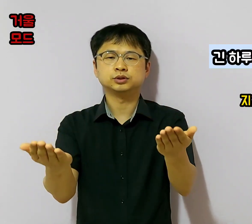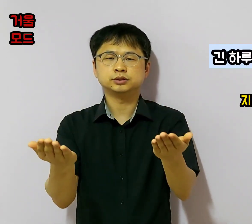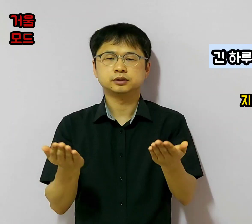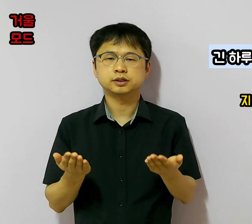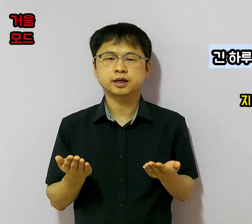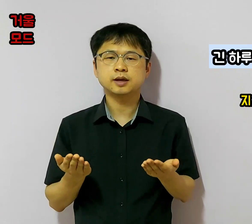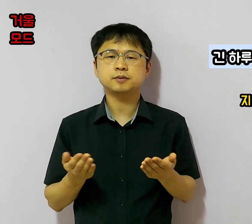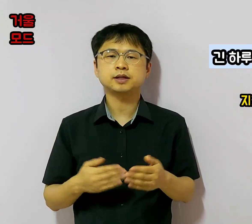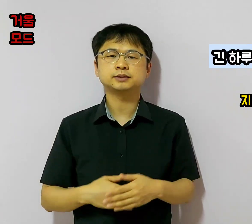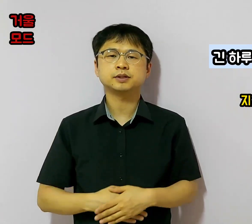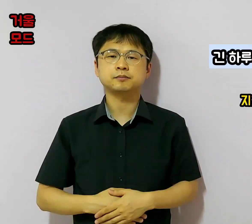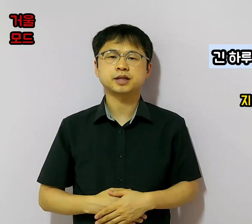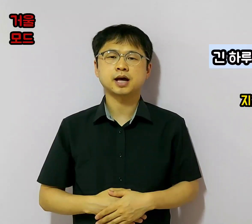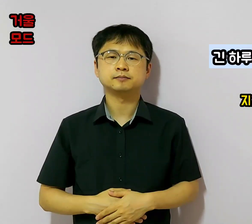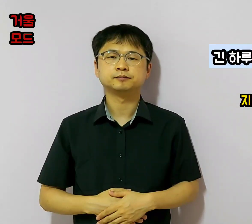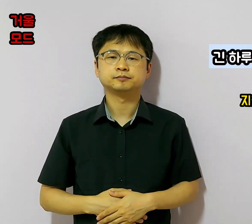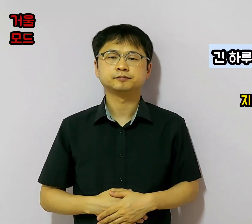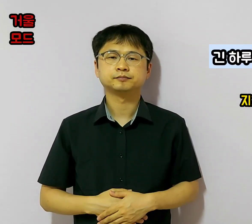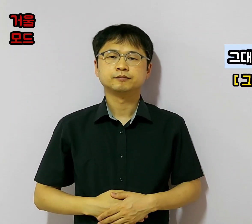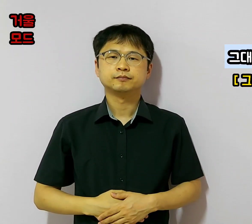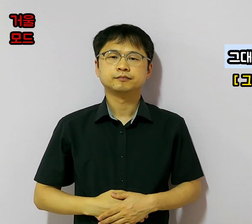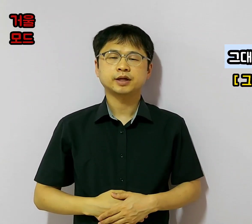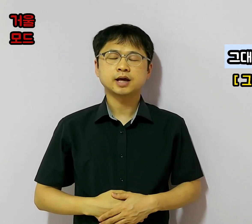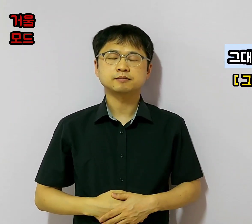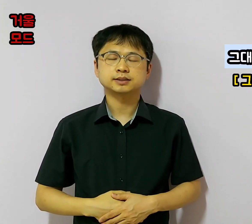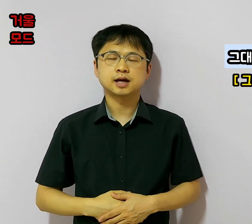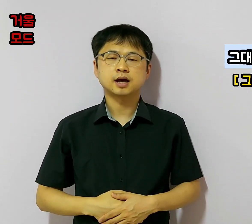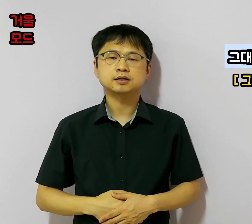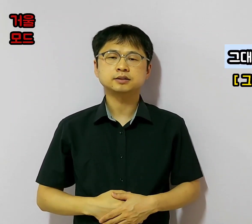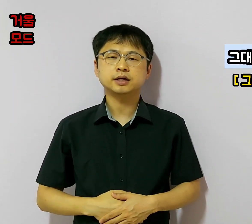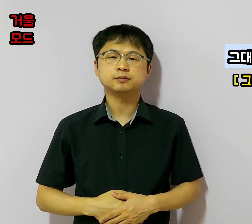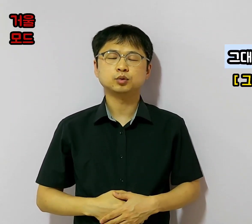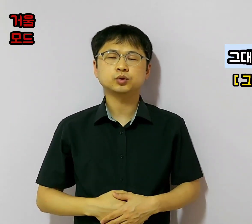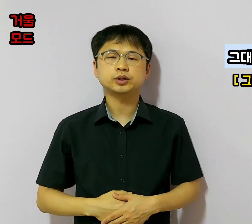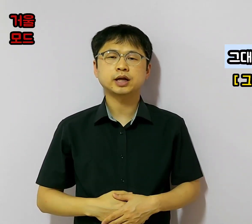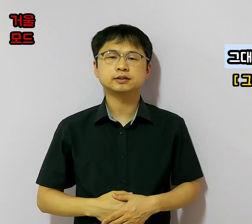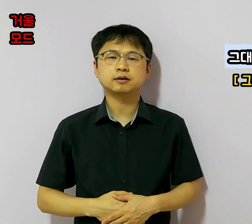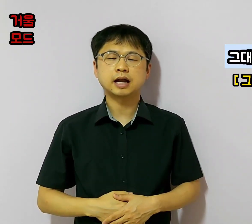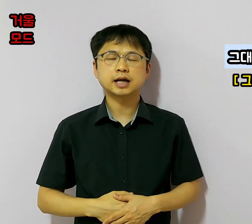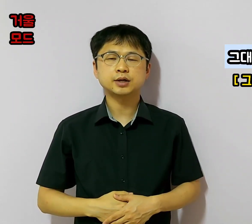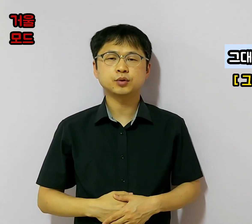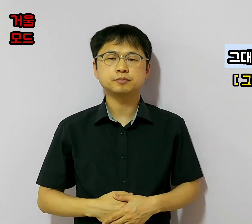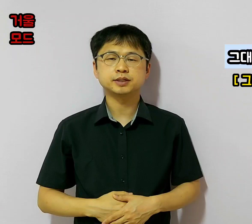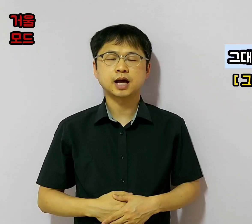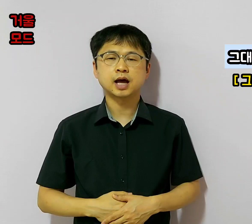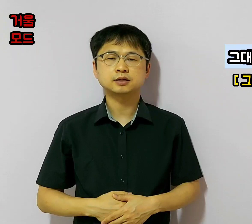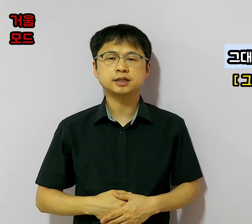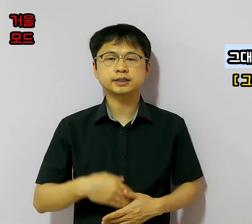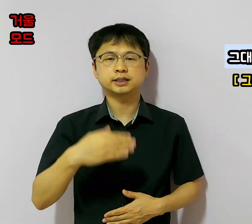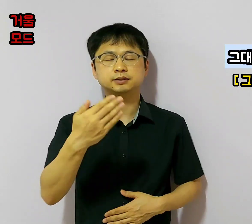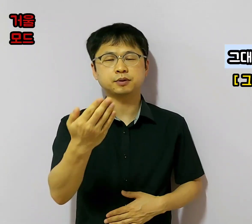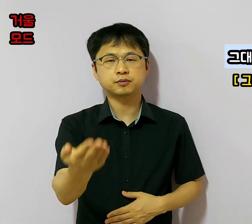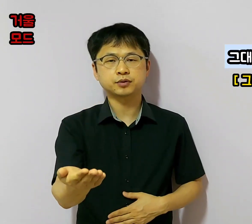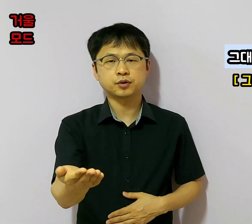안아주는 이렇게 표현하시면 됩니다. 네, 다음 가사. 그대의 목소리라는 걸 알까요? 입니다. 그대 당신